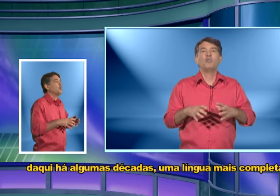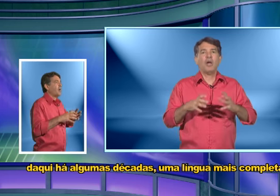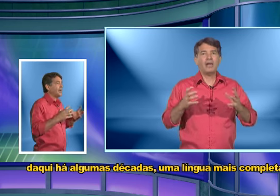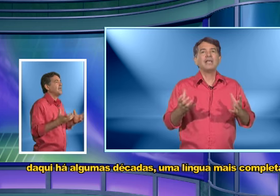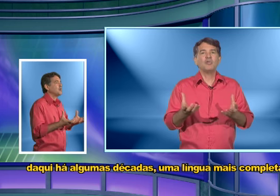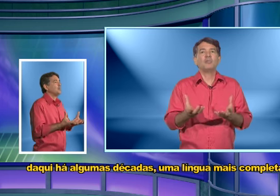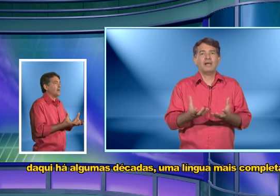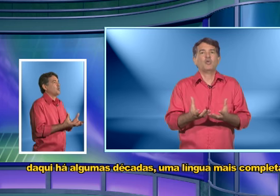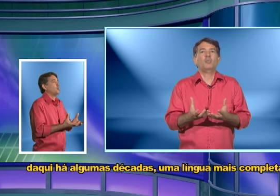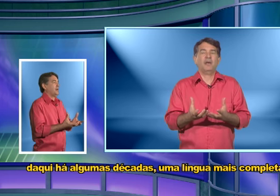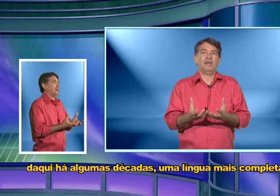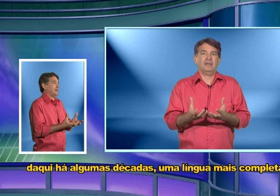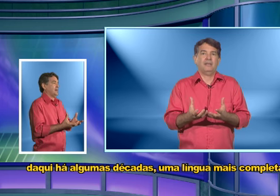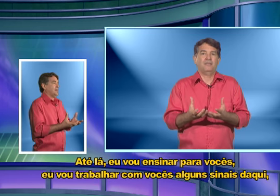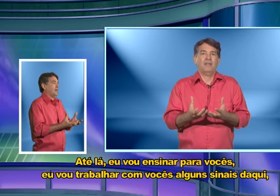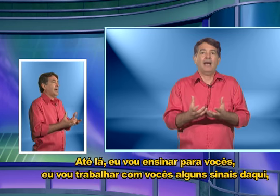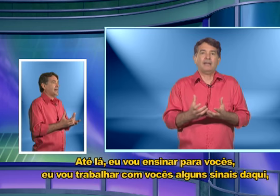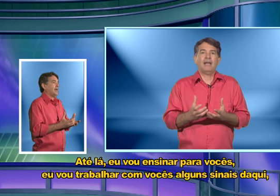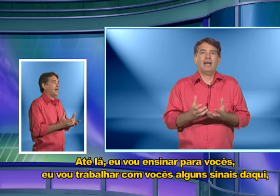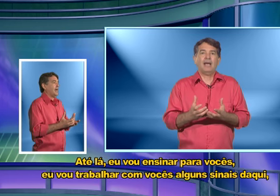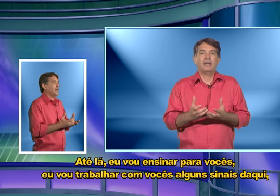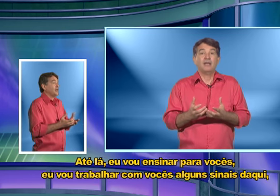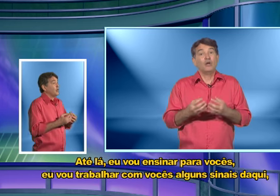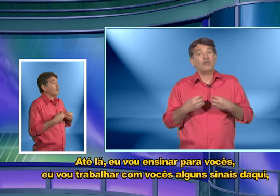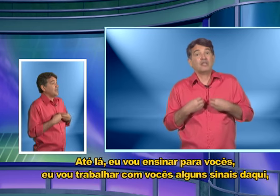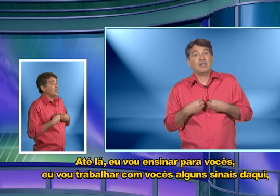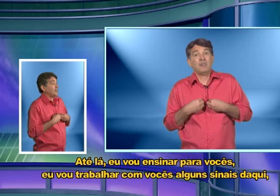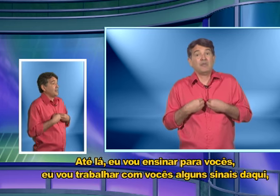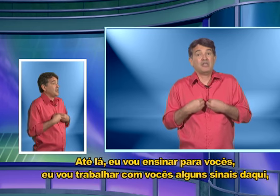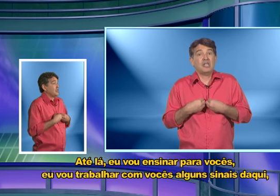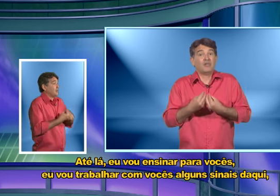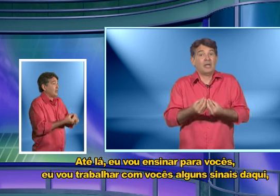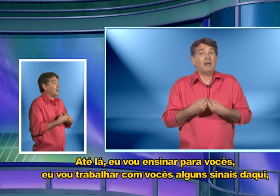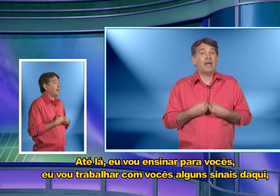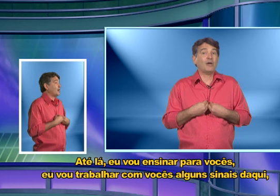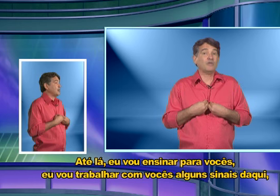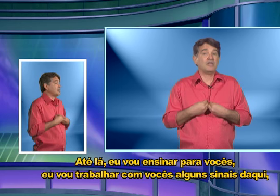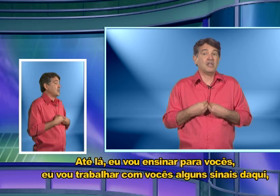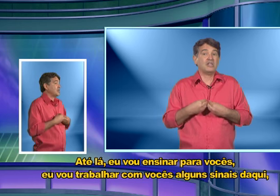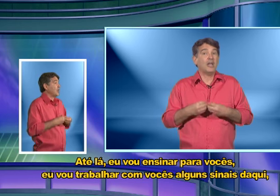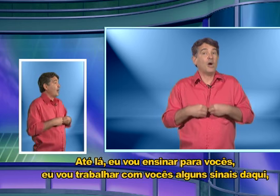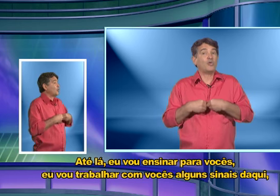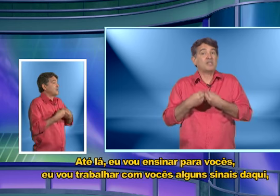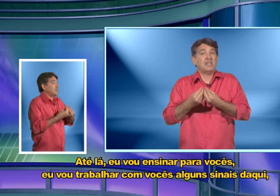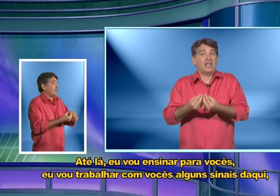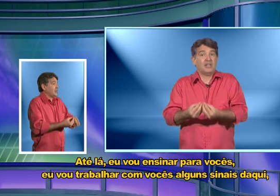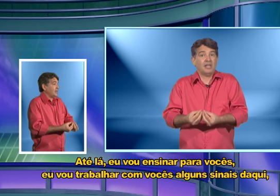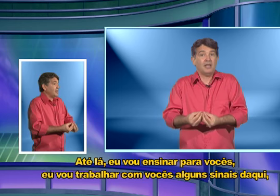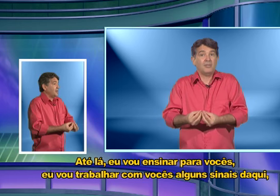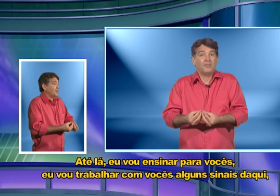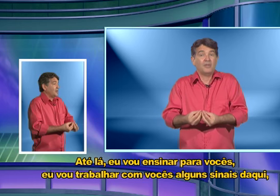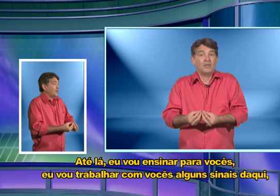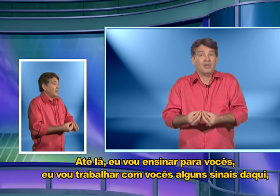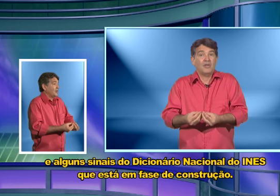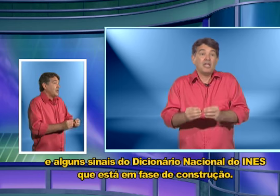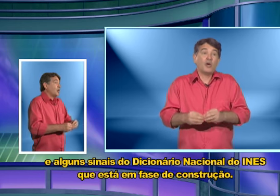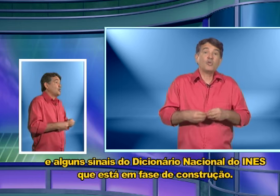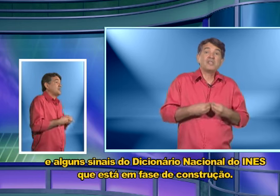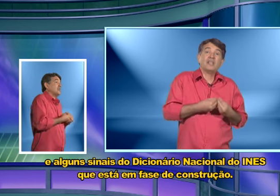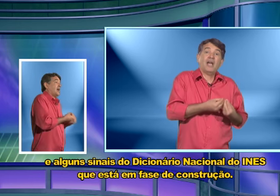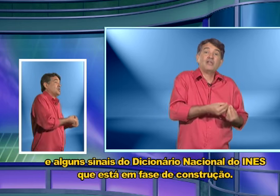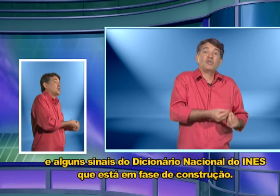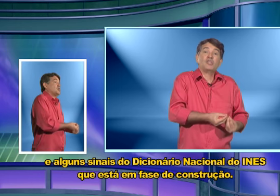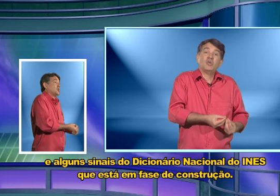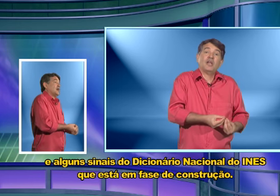décadas, uma língua mais completa. Até lá, eu vou ensinar para vocês, vou trabalhar com vocês alguns sinais daqui e